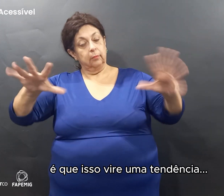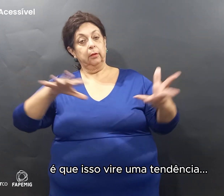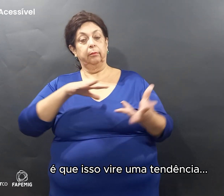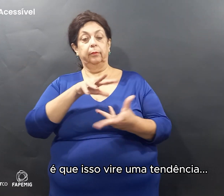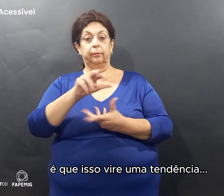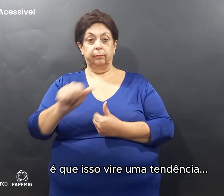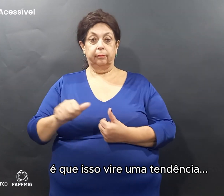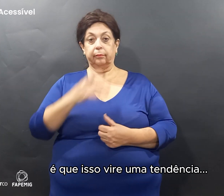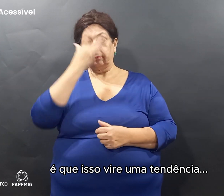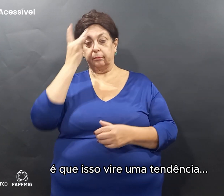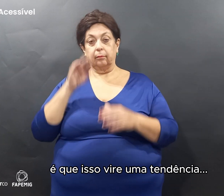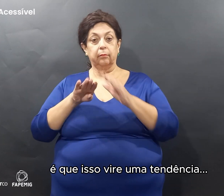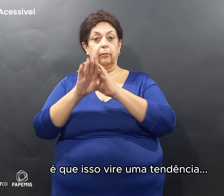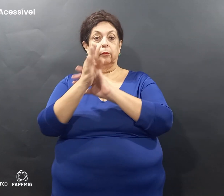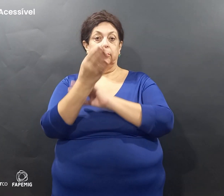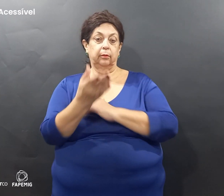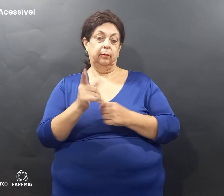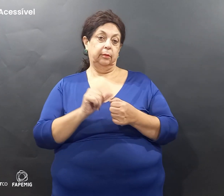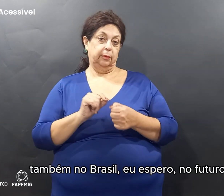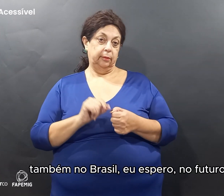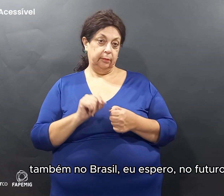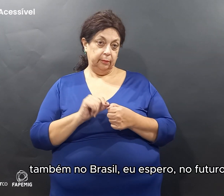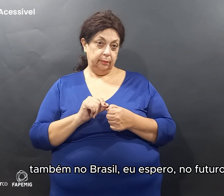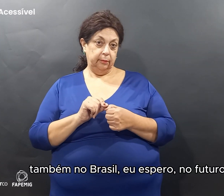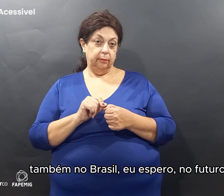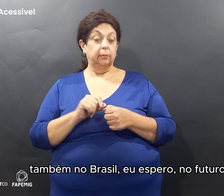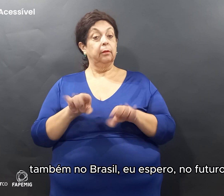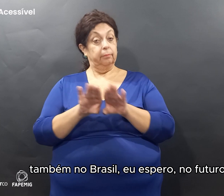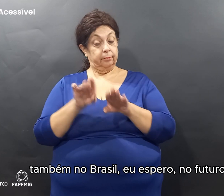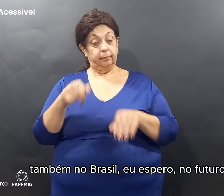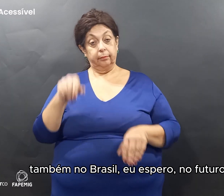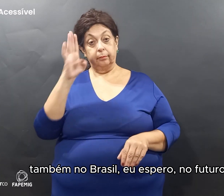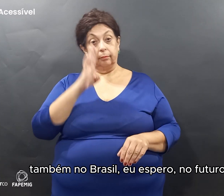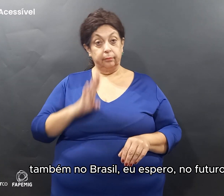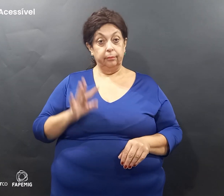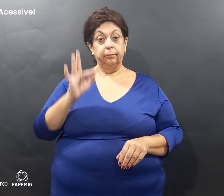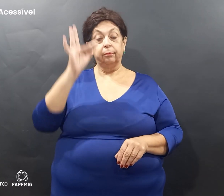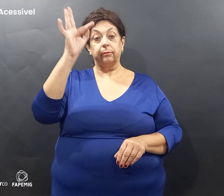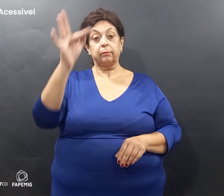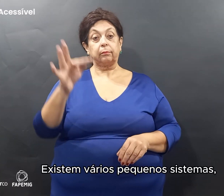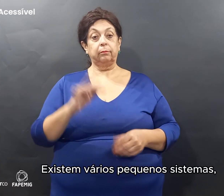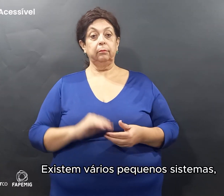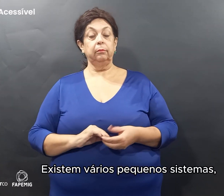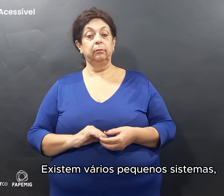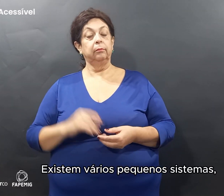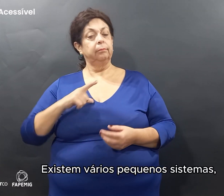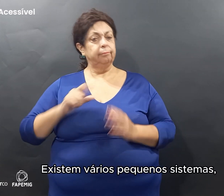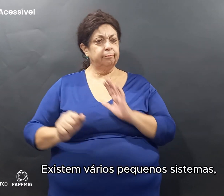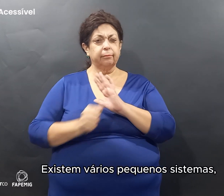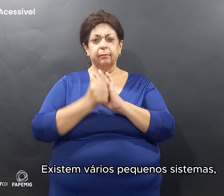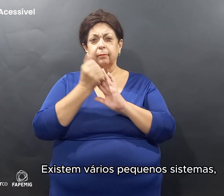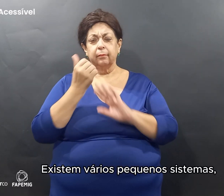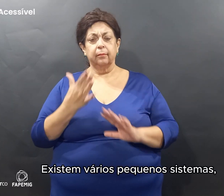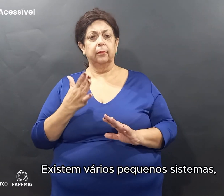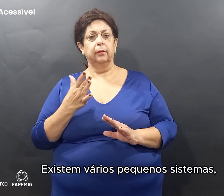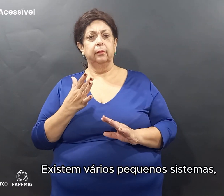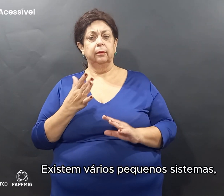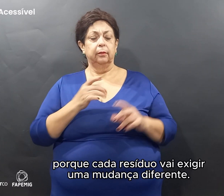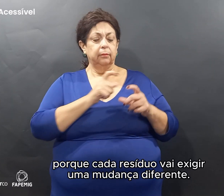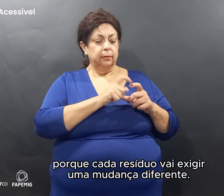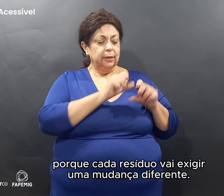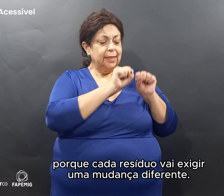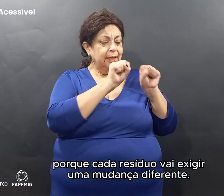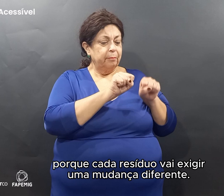vire uma tendência também no Brasil, né? Eu espero, no futuro. Existem vários pequenos sistemas,